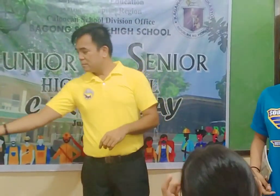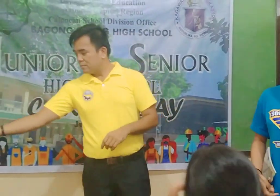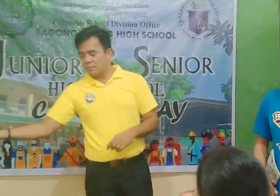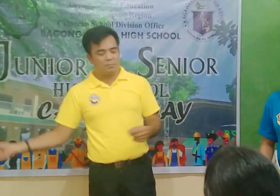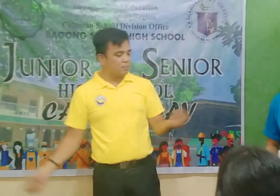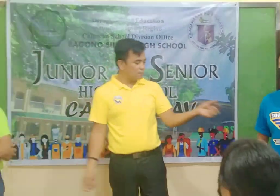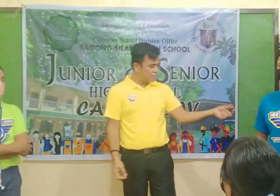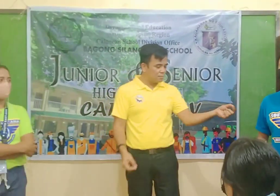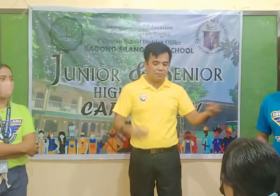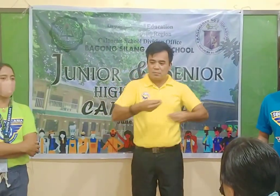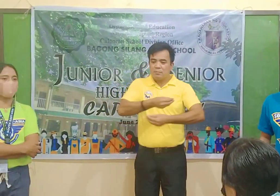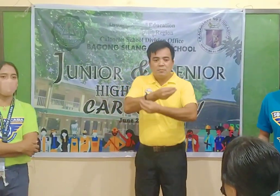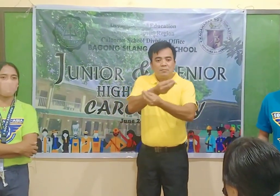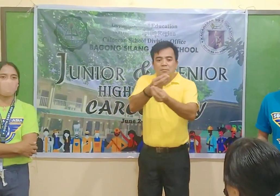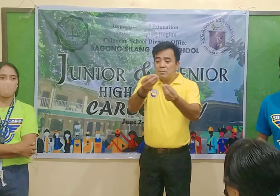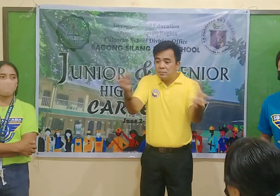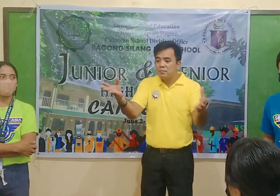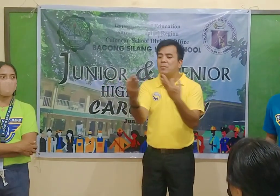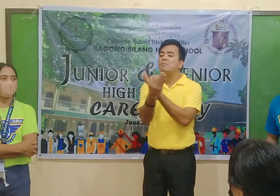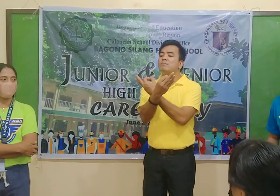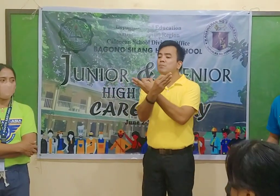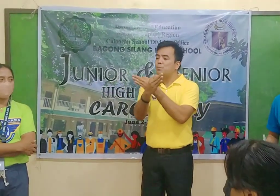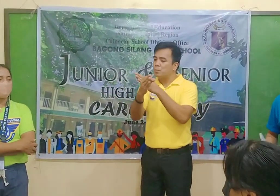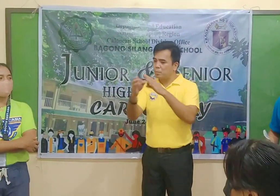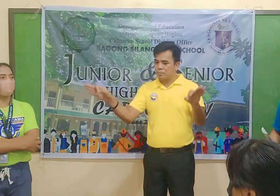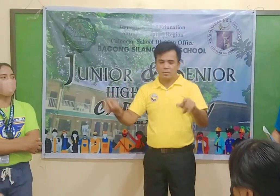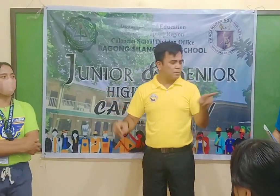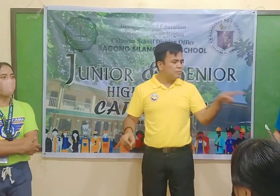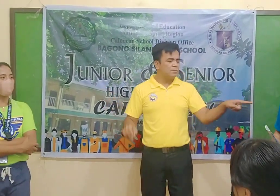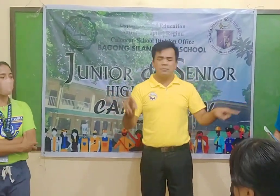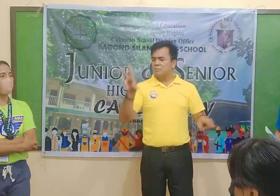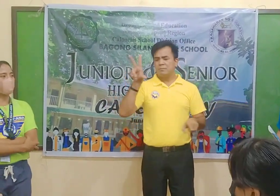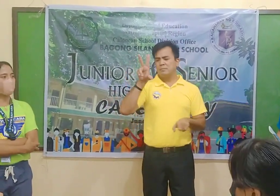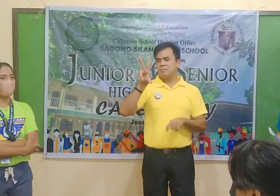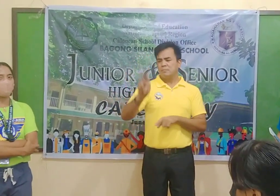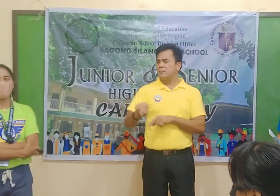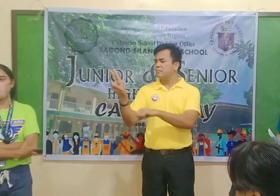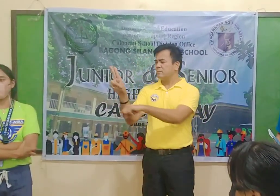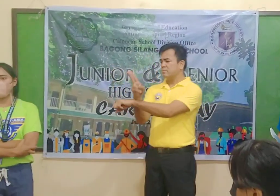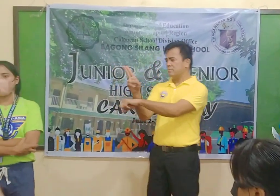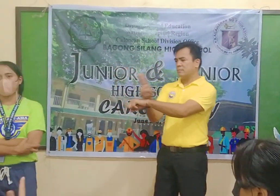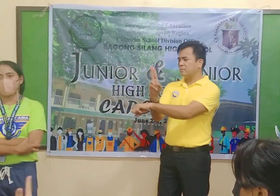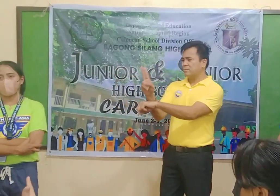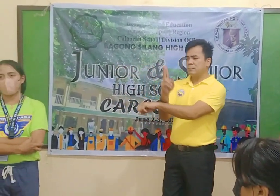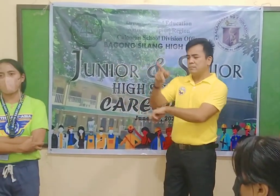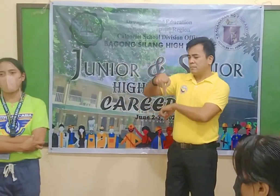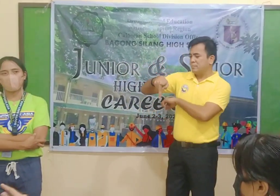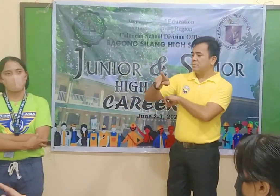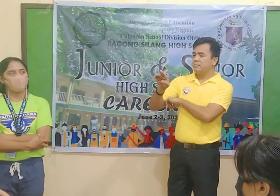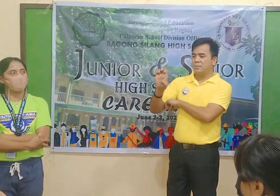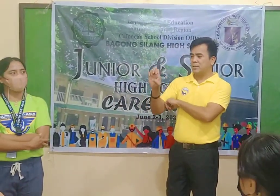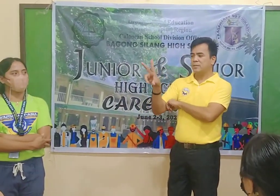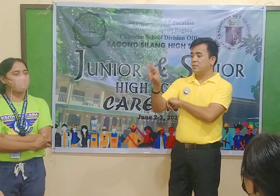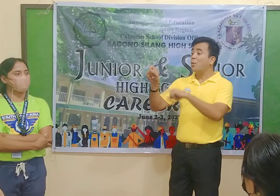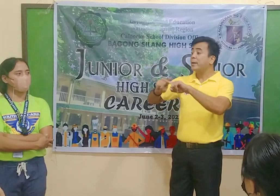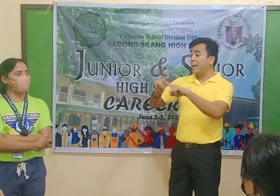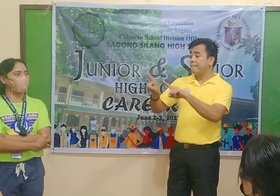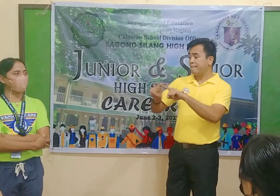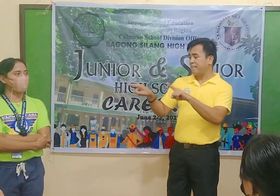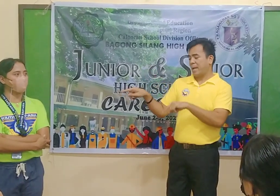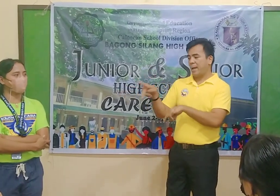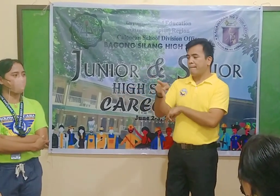pong Saiyan t-shirt, hindi po siya pang PE, pero pwede po nilang gamitin for activities po.